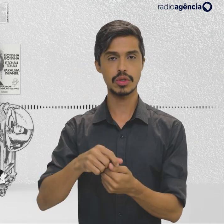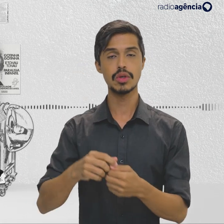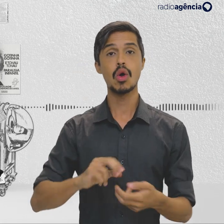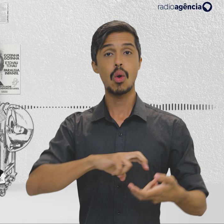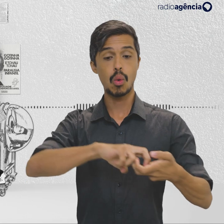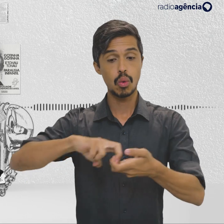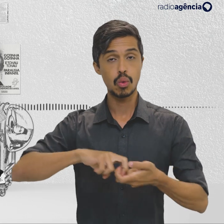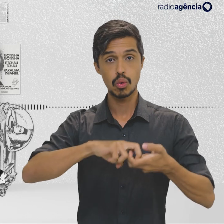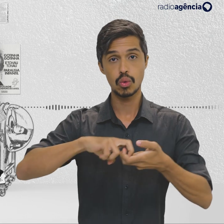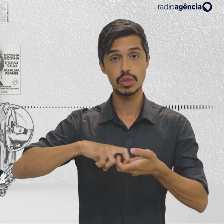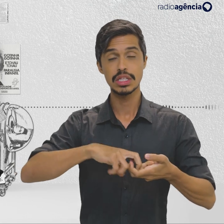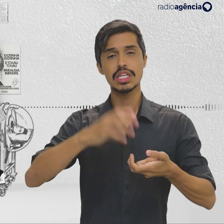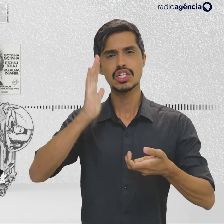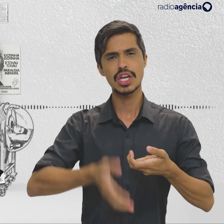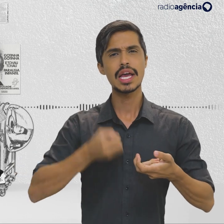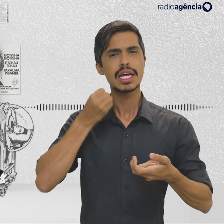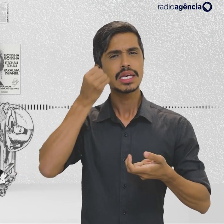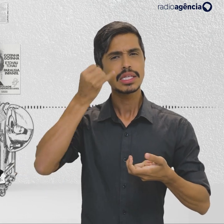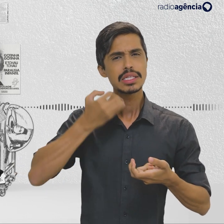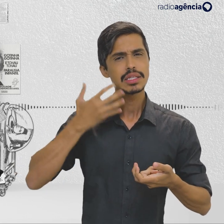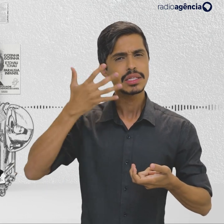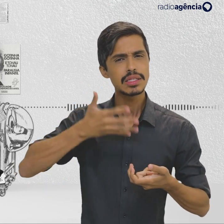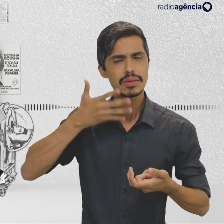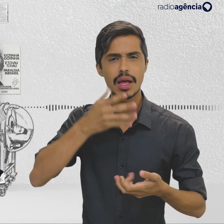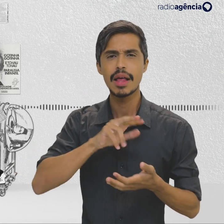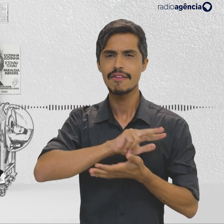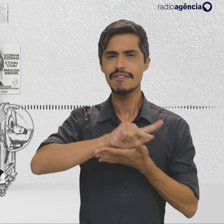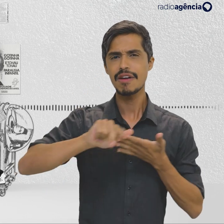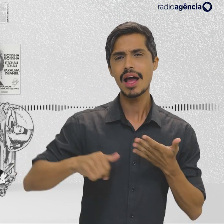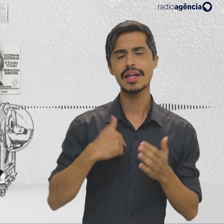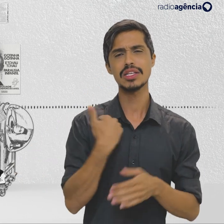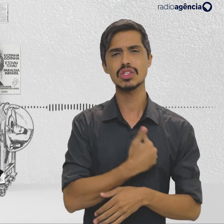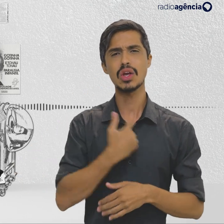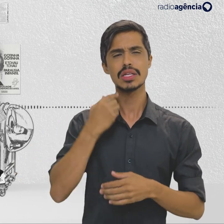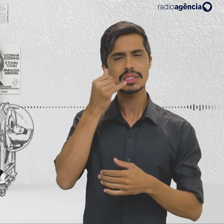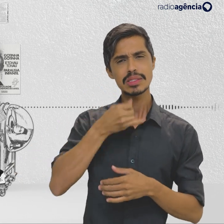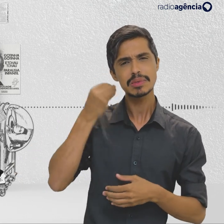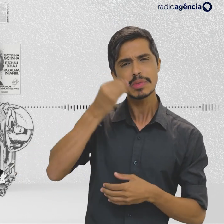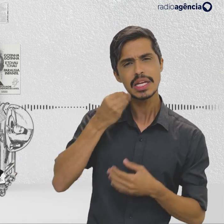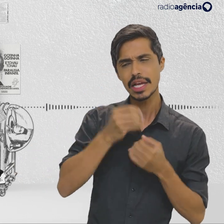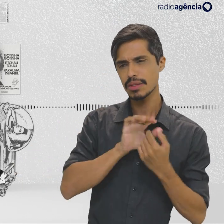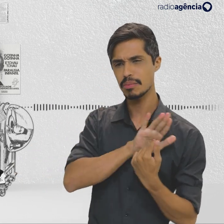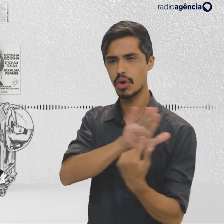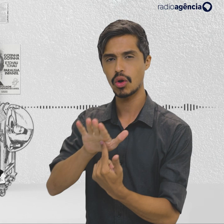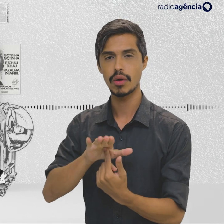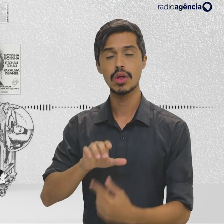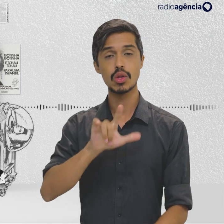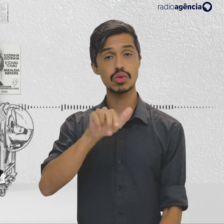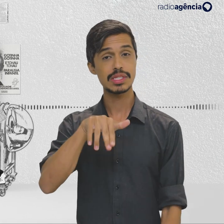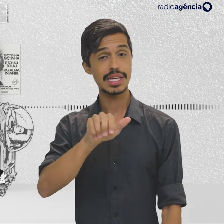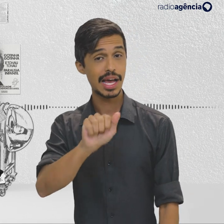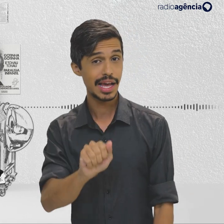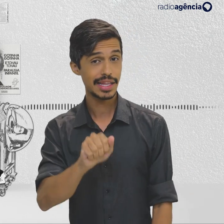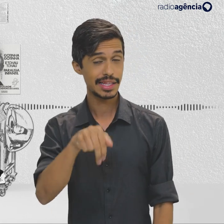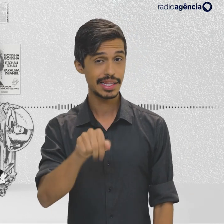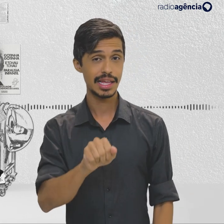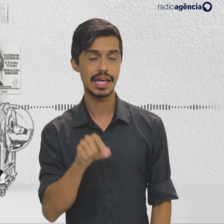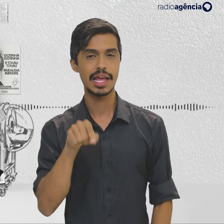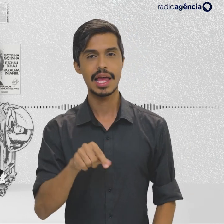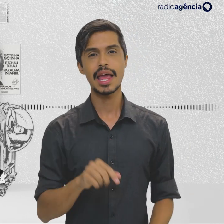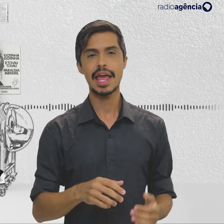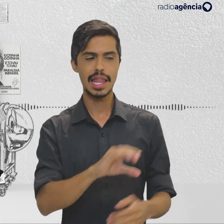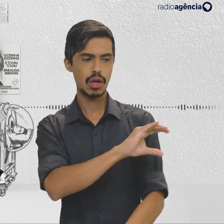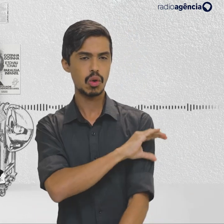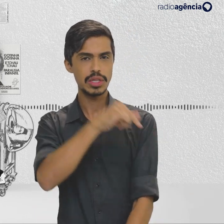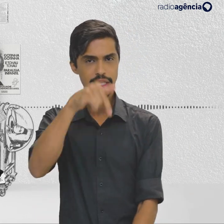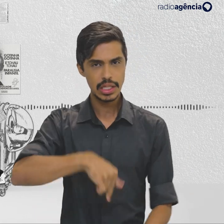próprio Unicef já levou experiências de sucesso nossas para os outros países a Luciana febo é a coordenadora do Unicef